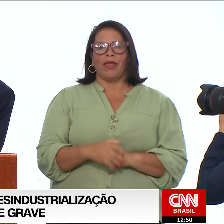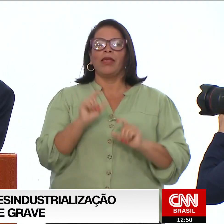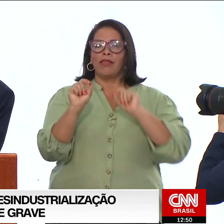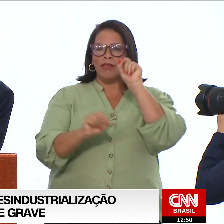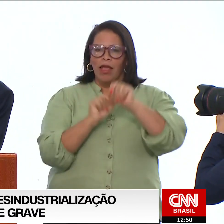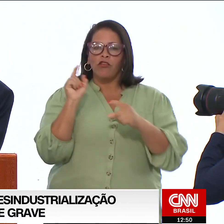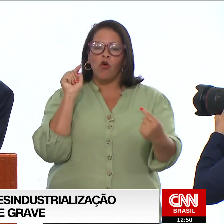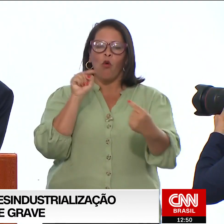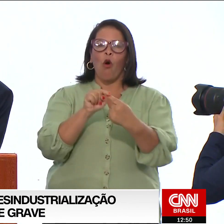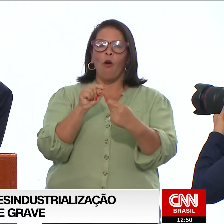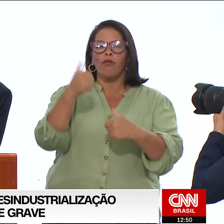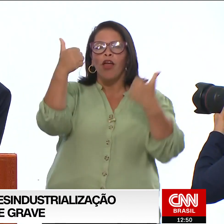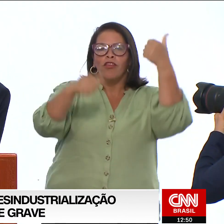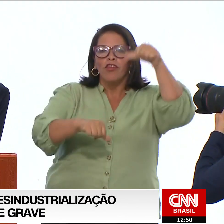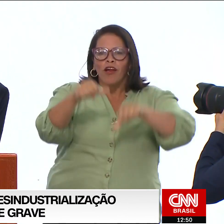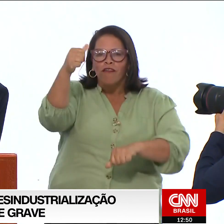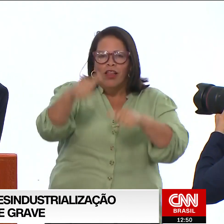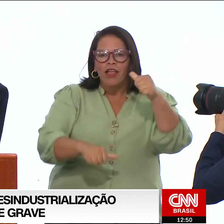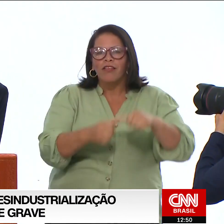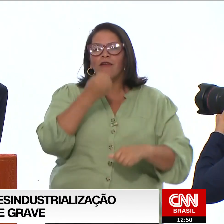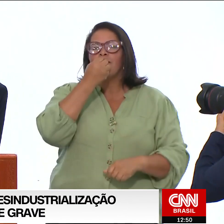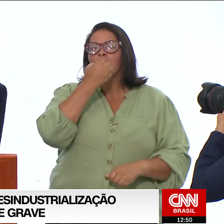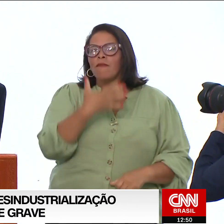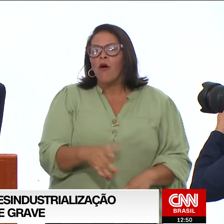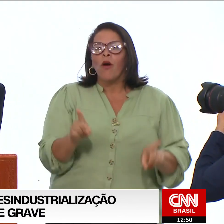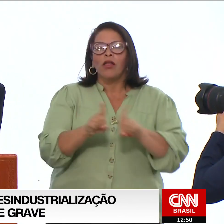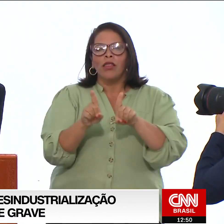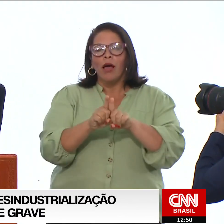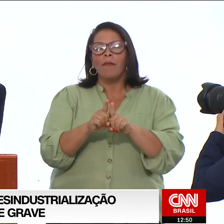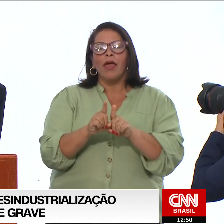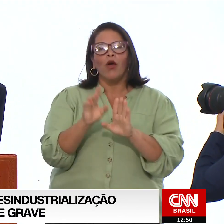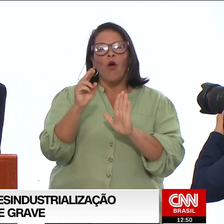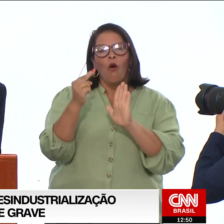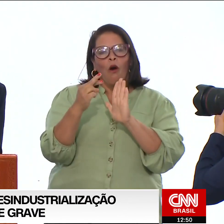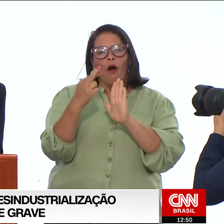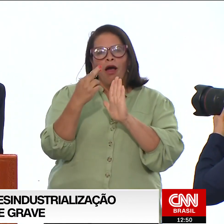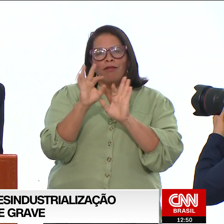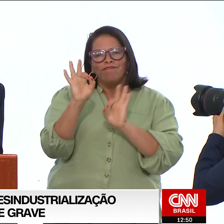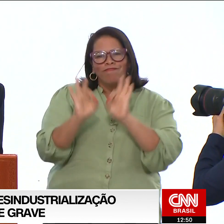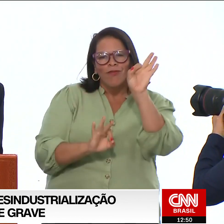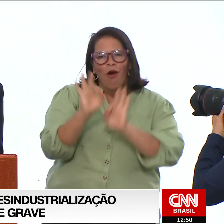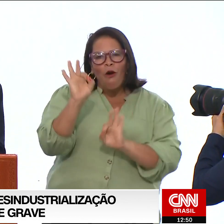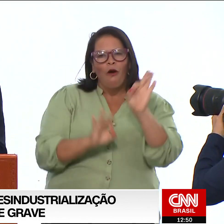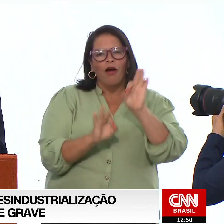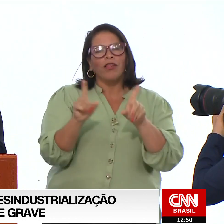seja objeto de avaliação apropriada, com métricas e